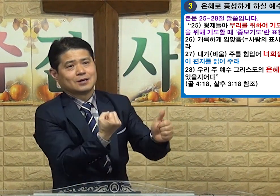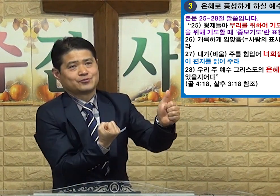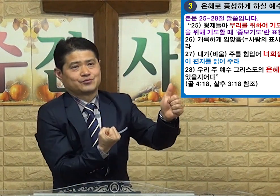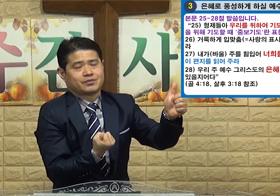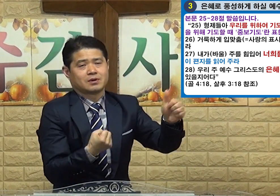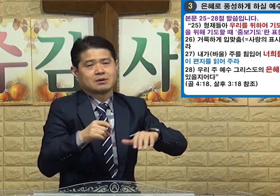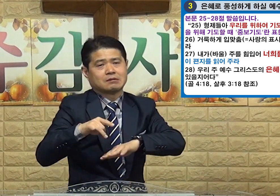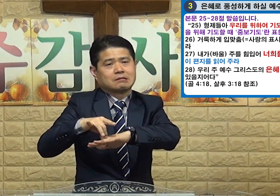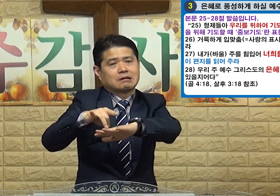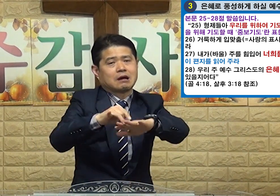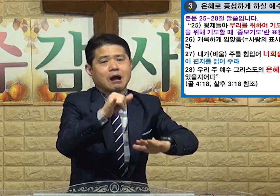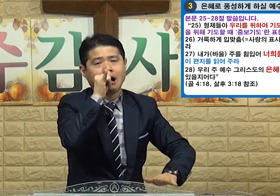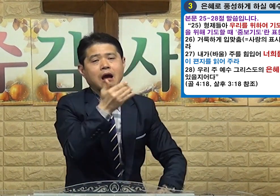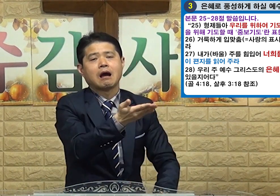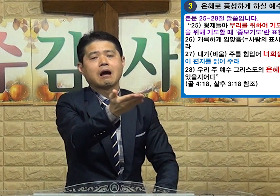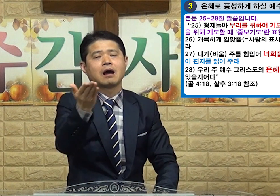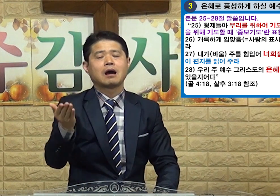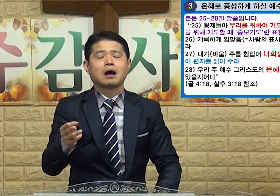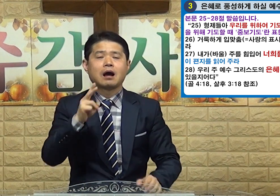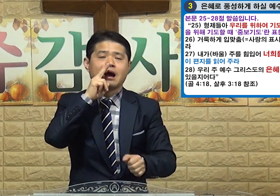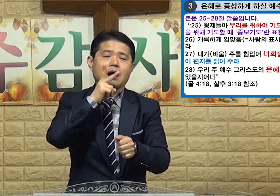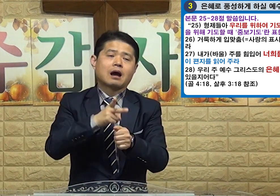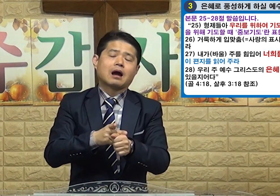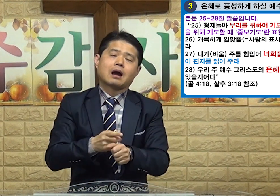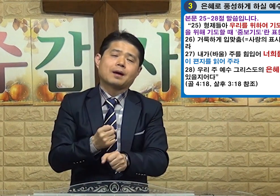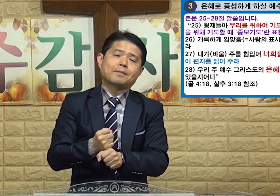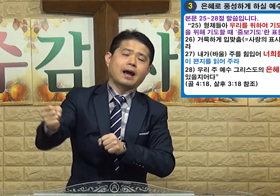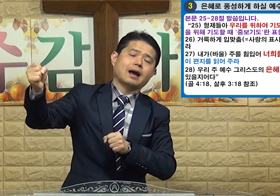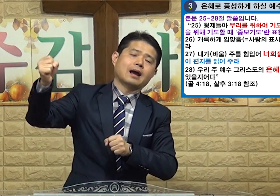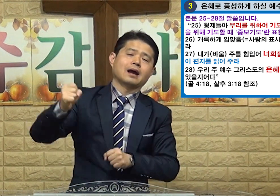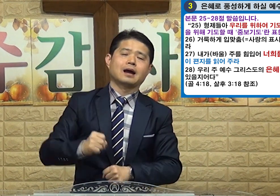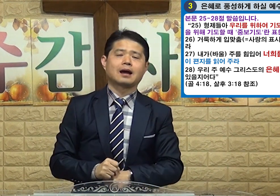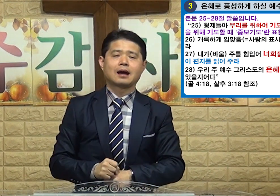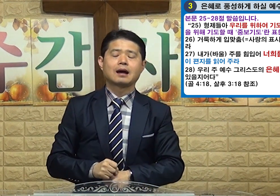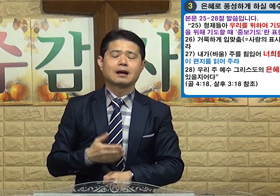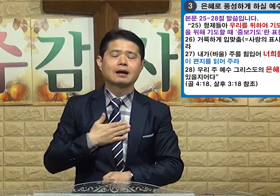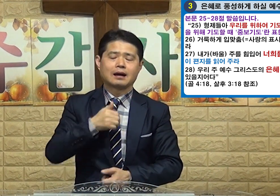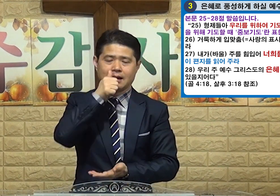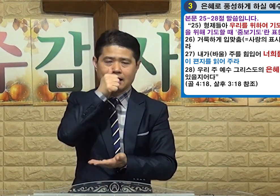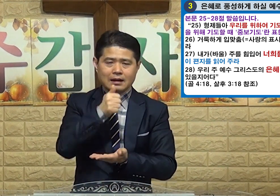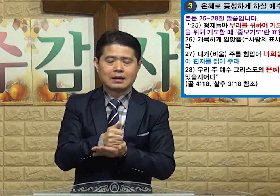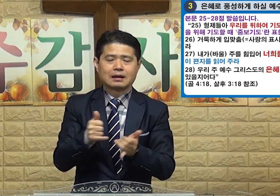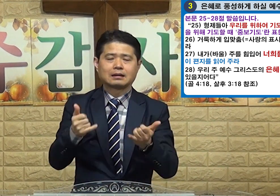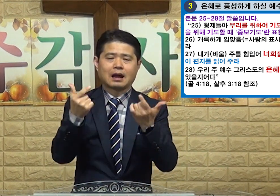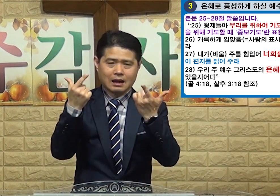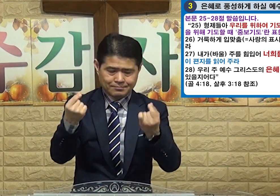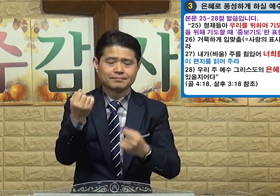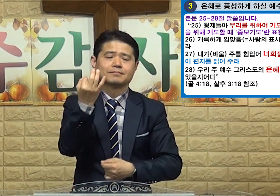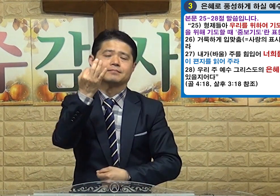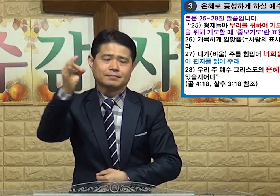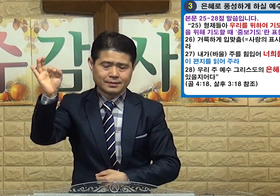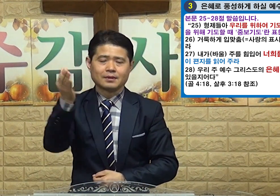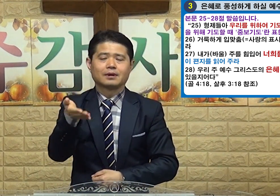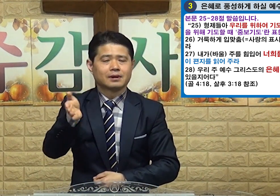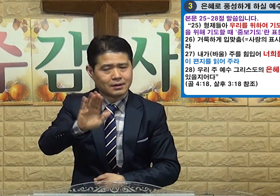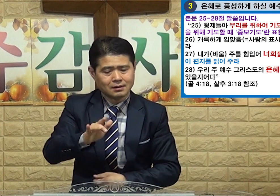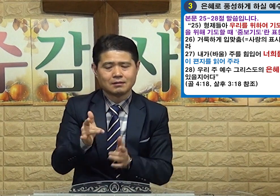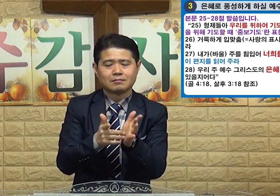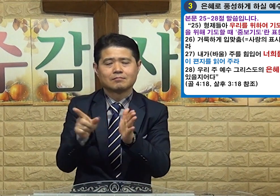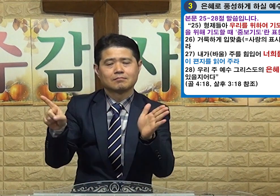예수님을 믿는다면 사람들이 다 죽이려고 들고 사도 바울이 항상 붙들고 인간의